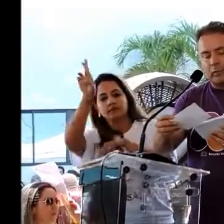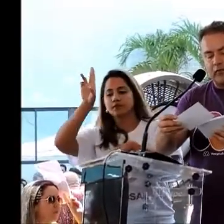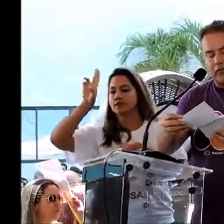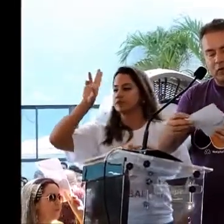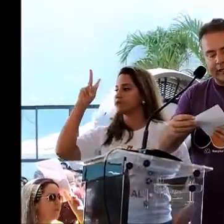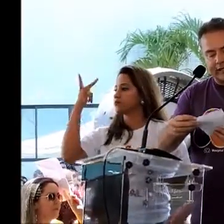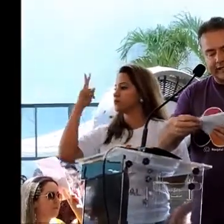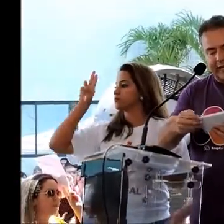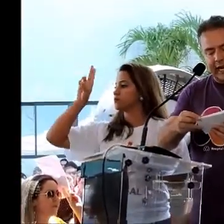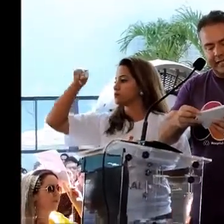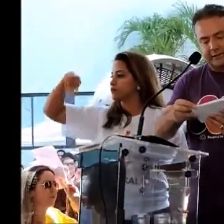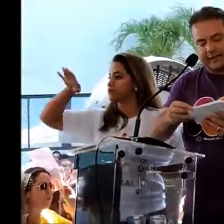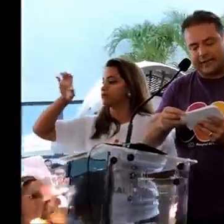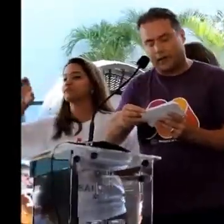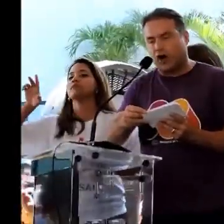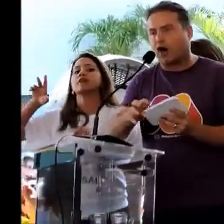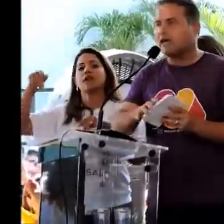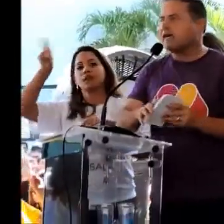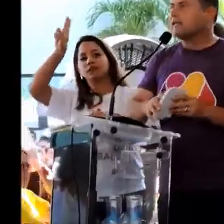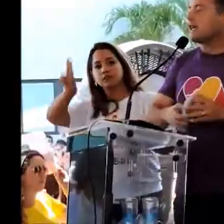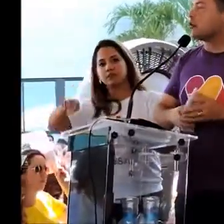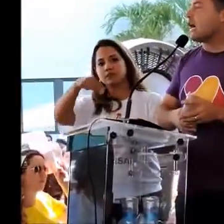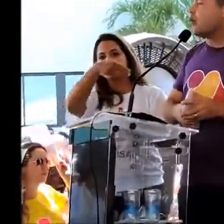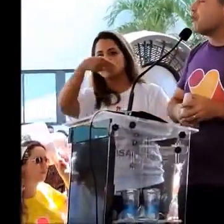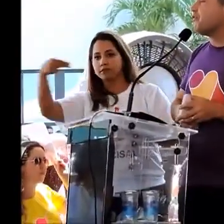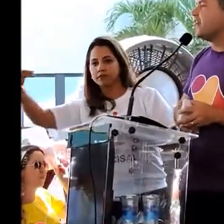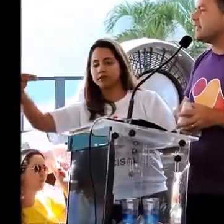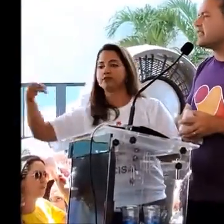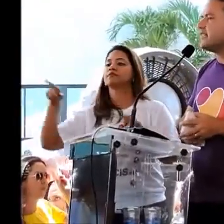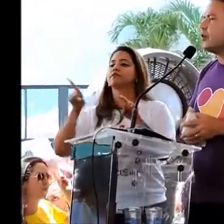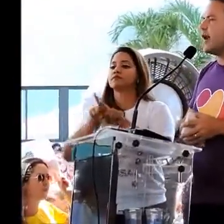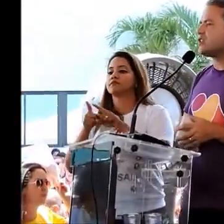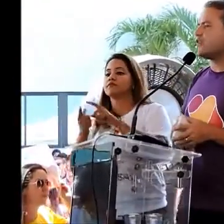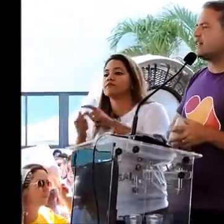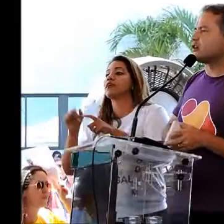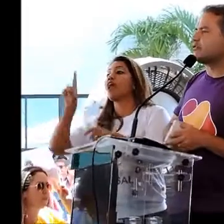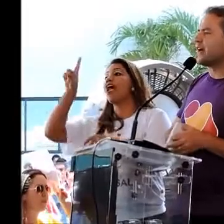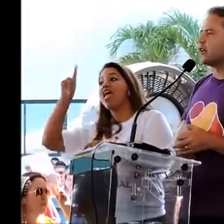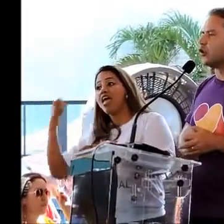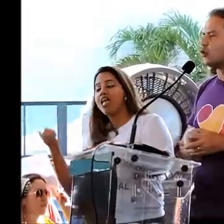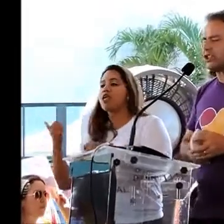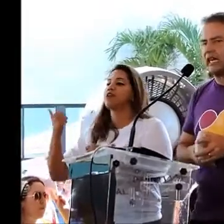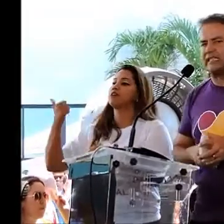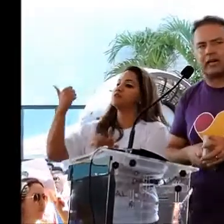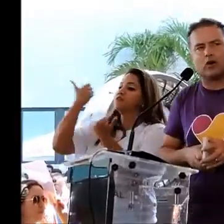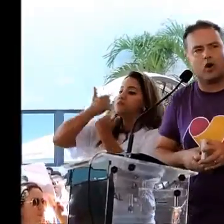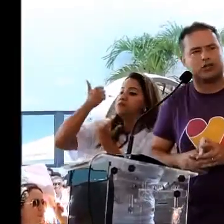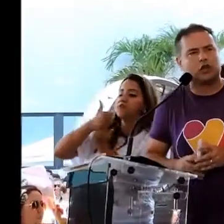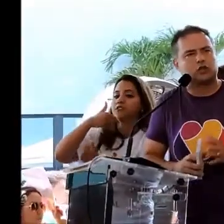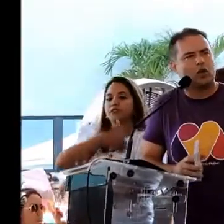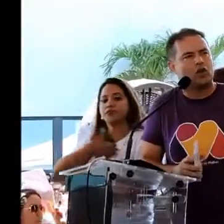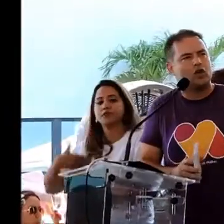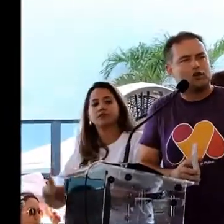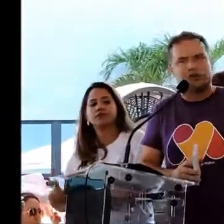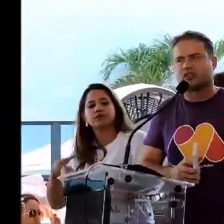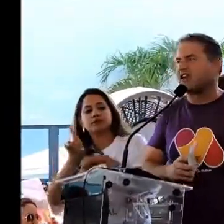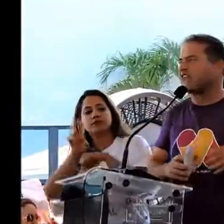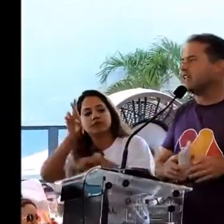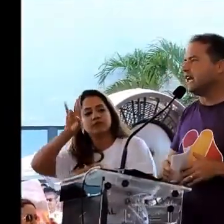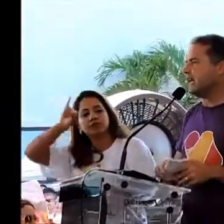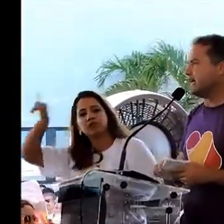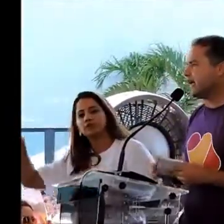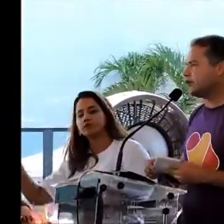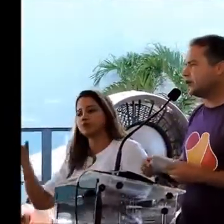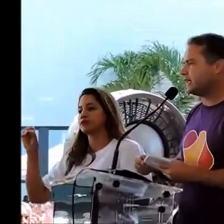Humberto Melo, provedor da Santa Casa de Maceió. Saudar o ex-vice-governador do estado de Alagoas, doutor